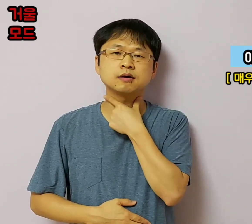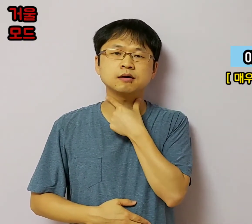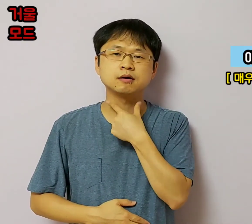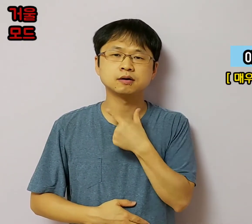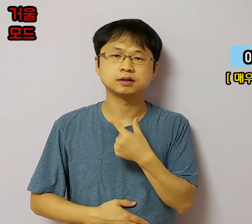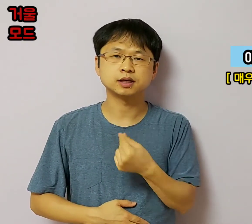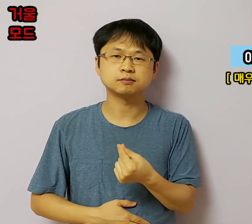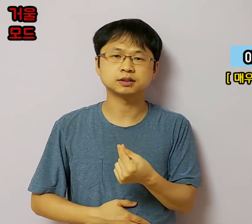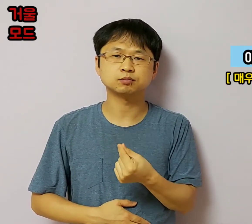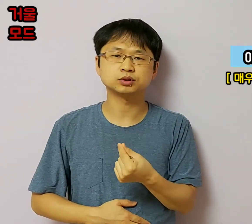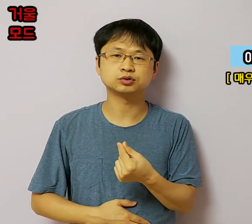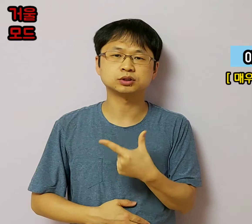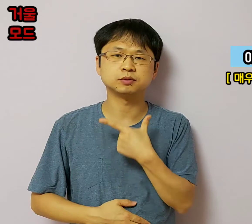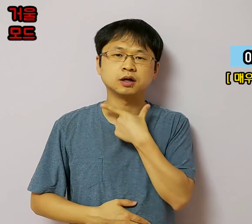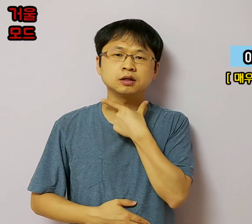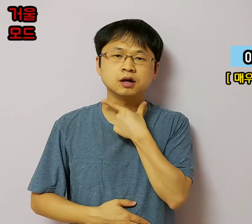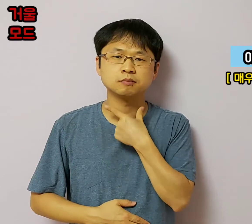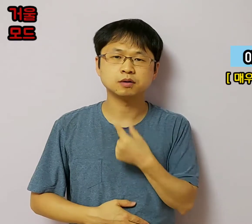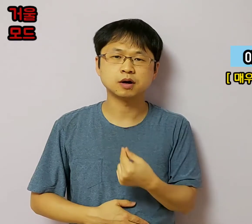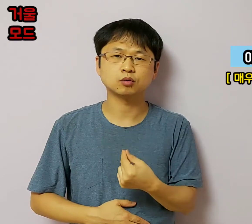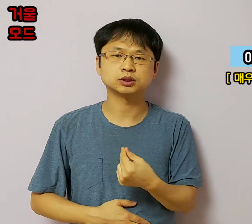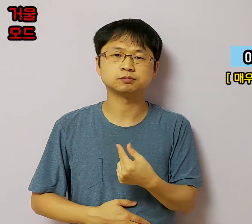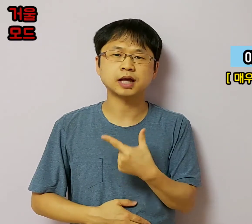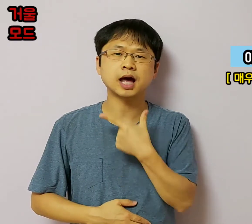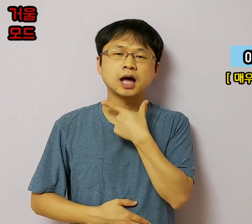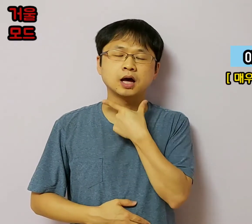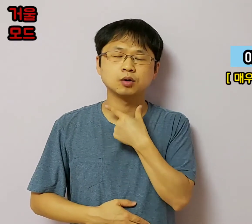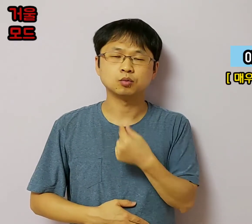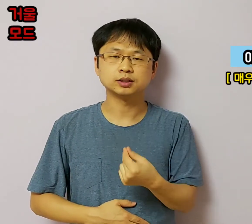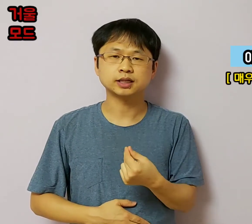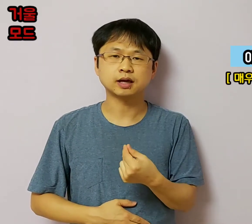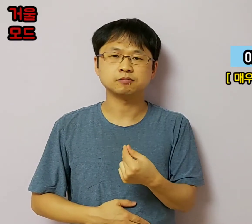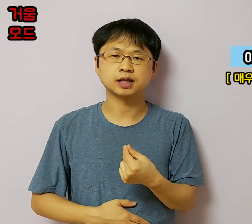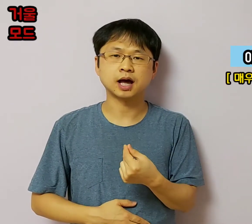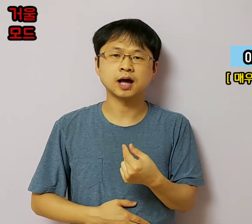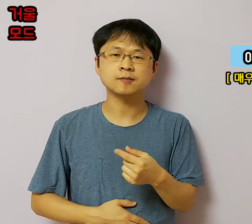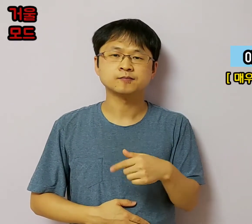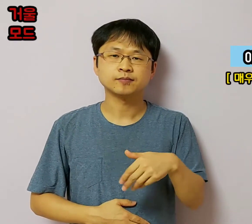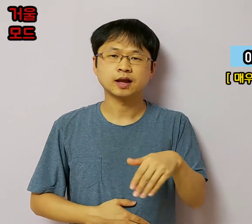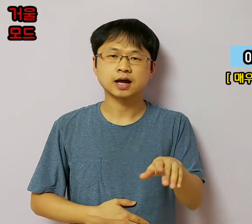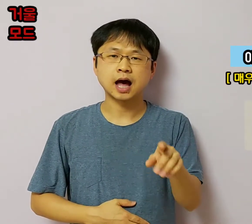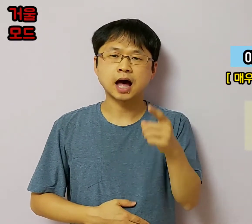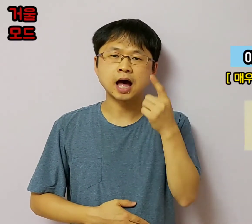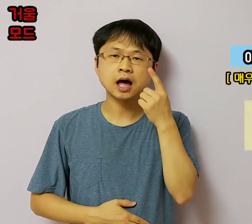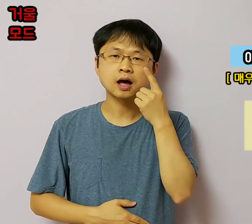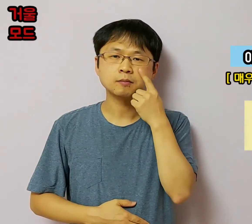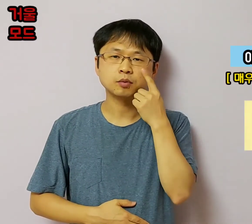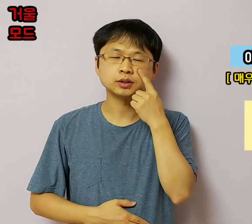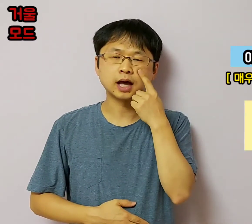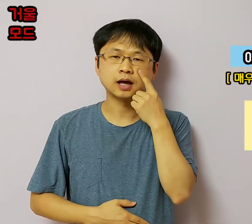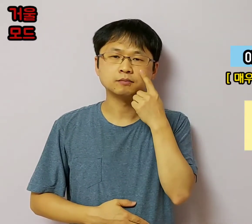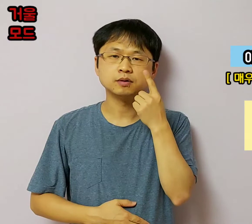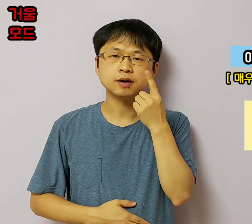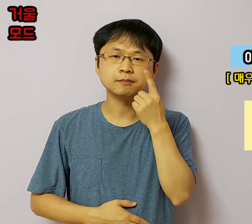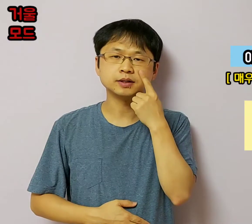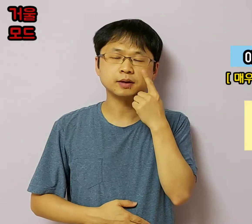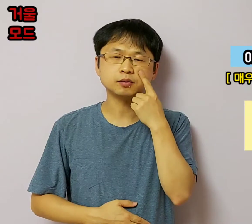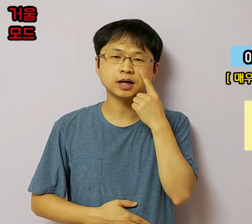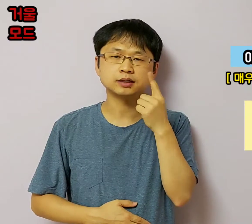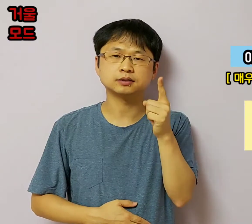대서 내리면서 붙여주시면 뭐뭐 하고 싶다, 원하다입니다. 가, 보다, 뭐뭐 한번 해보다 하는